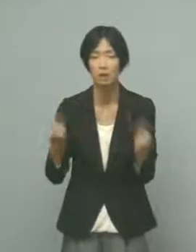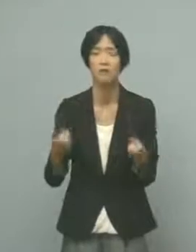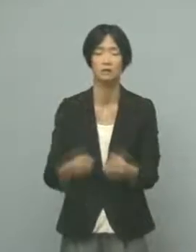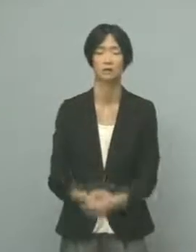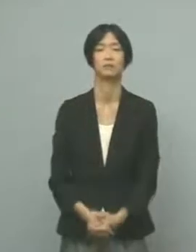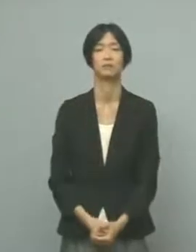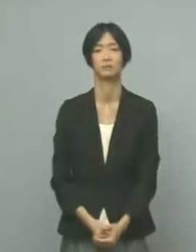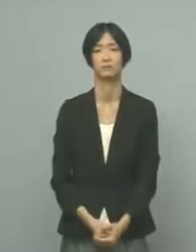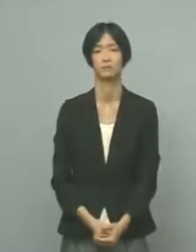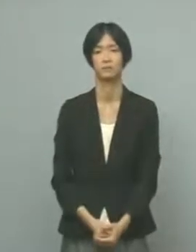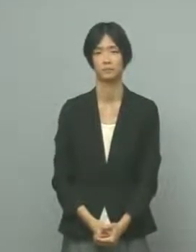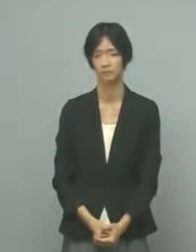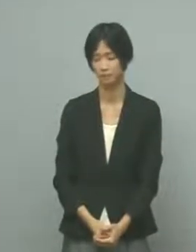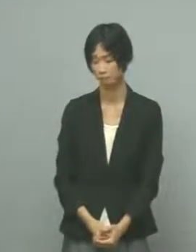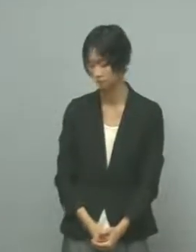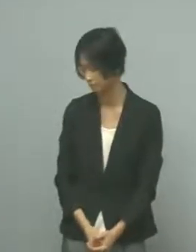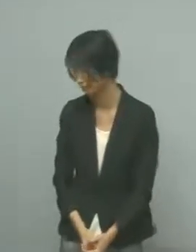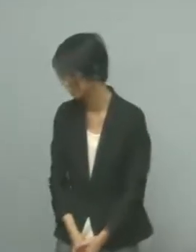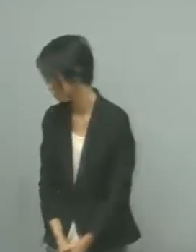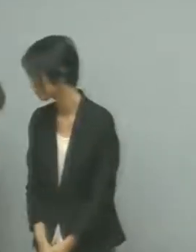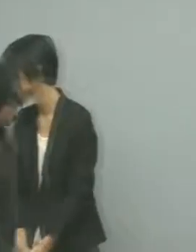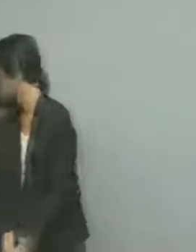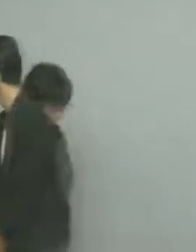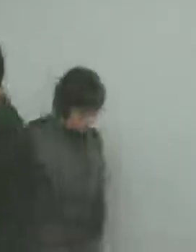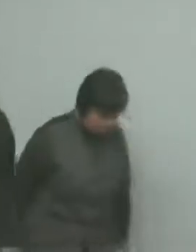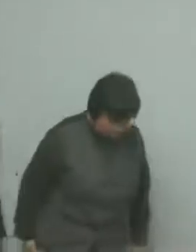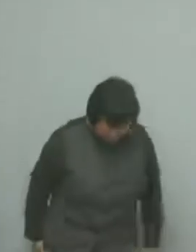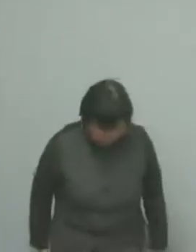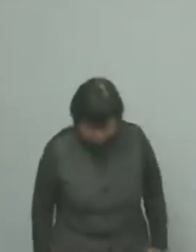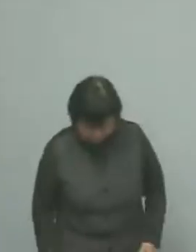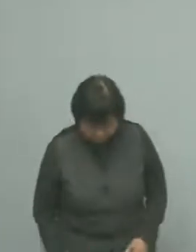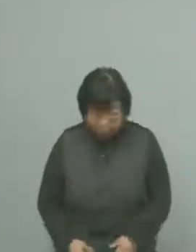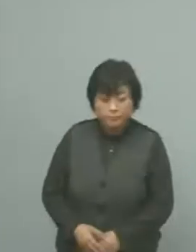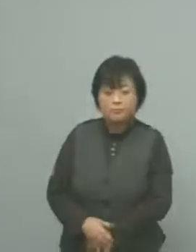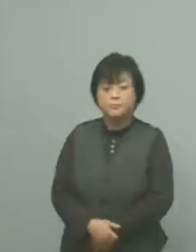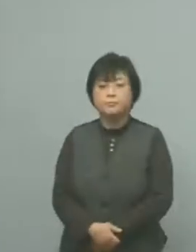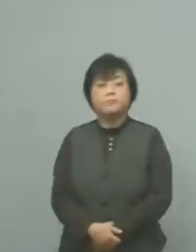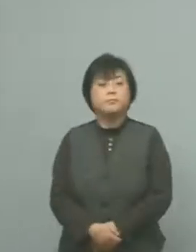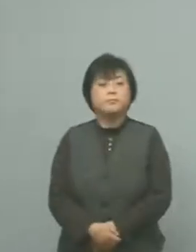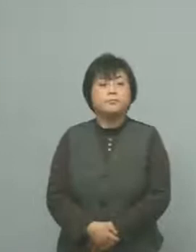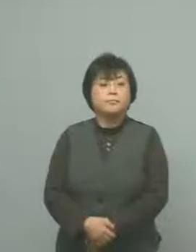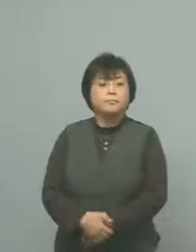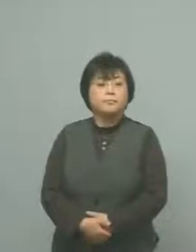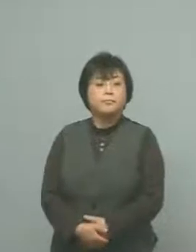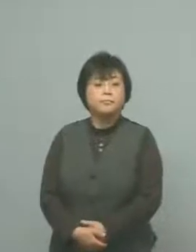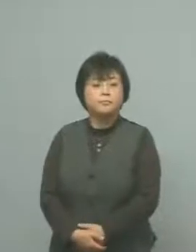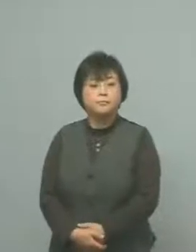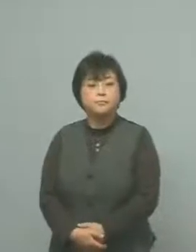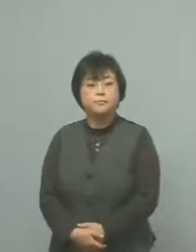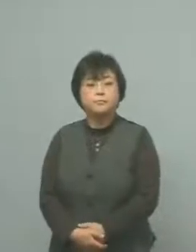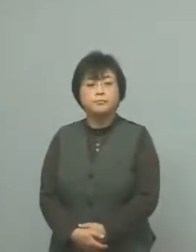いはい、それでは記者の皆さんからご質問をお願いいたします。